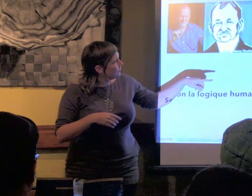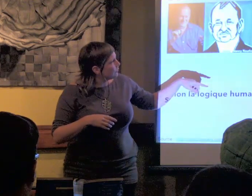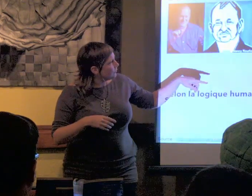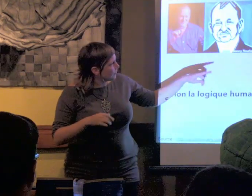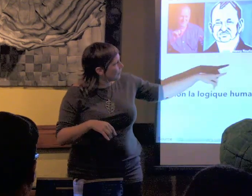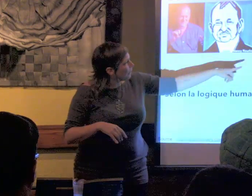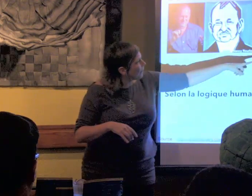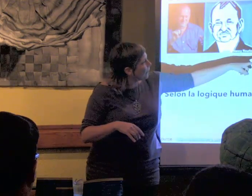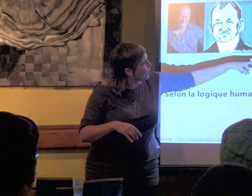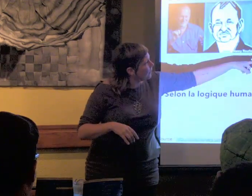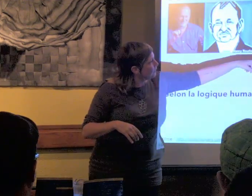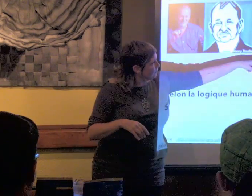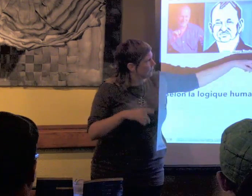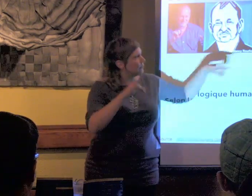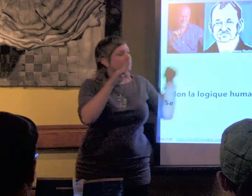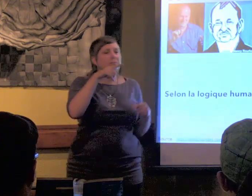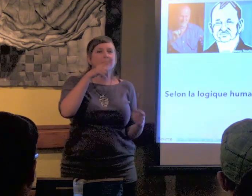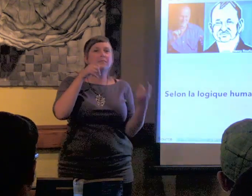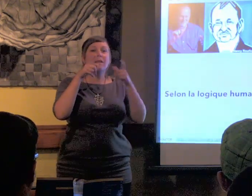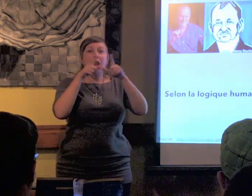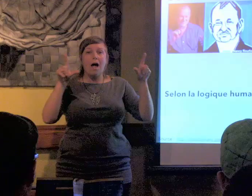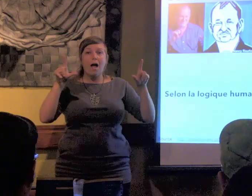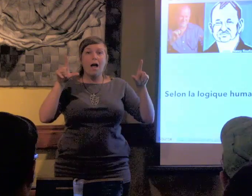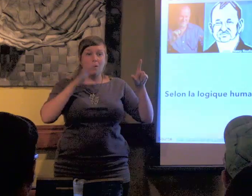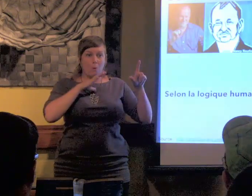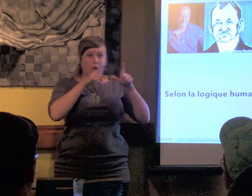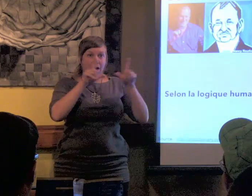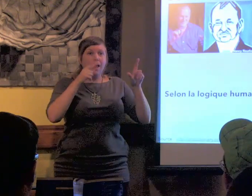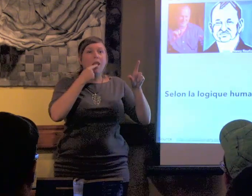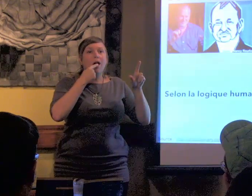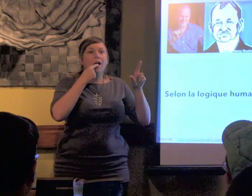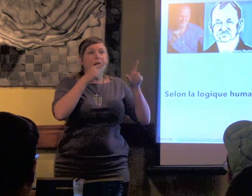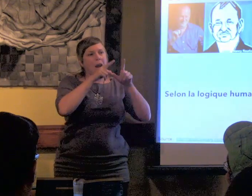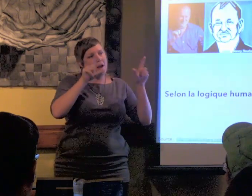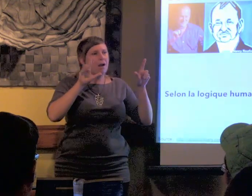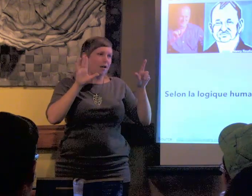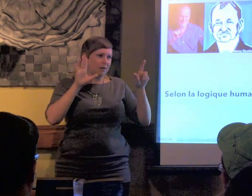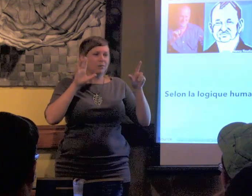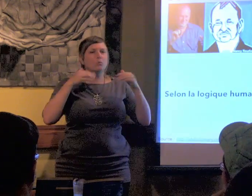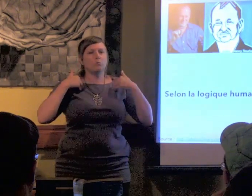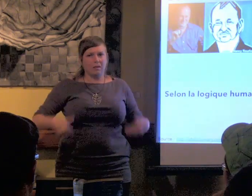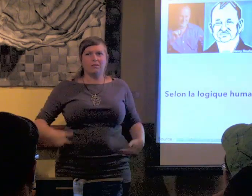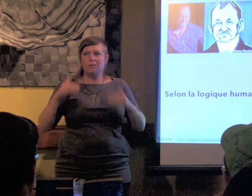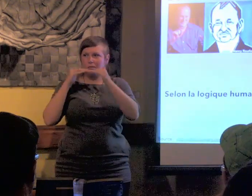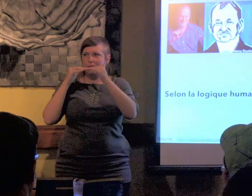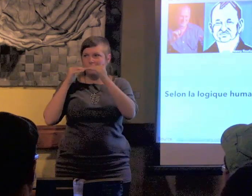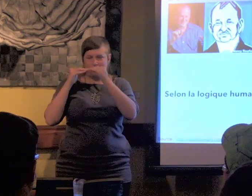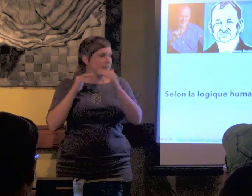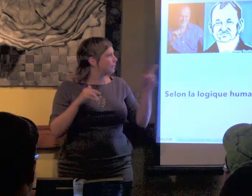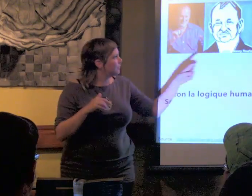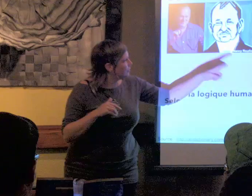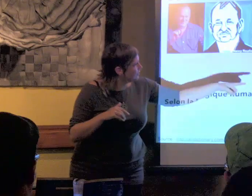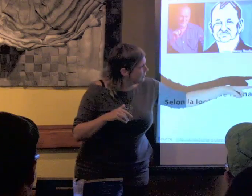Donc, si vous voyez le cercle, là, que, ici, on débute avec donc, le fait de, si vous avez une langue, vous